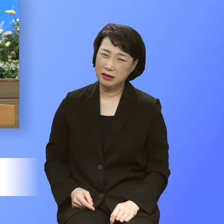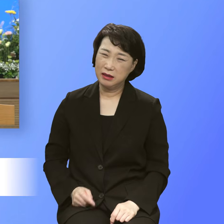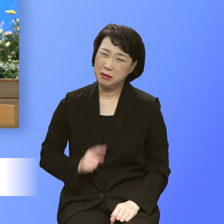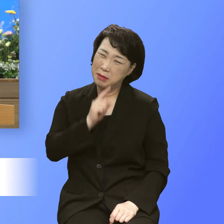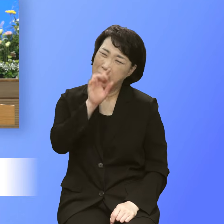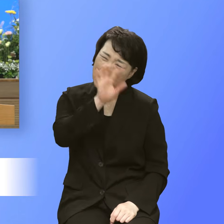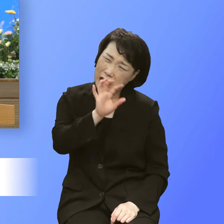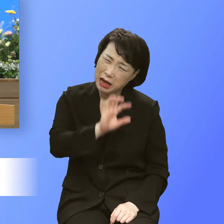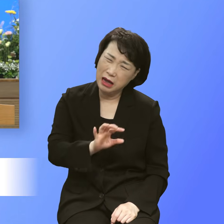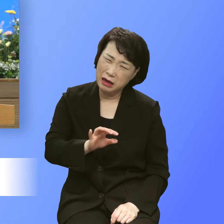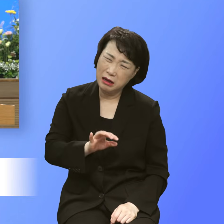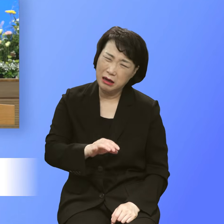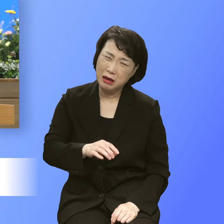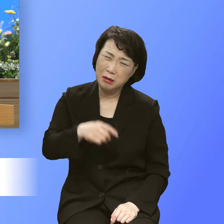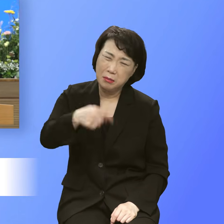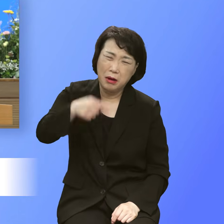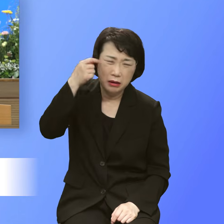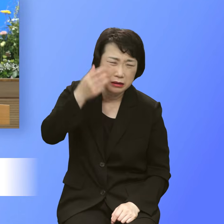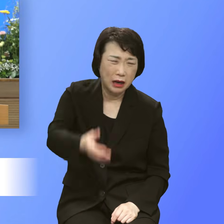중언부언하고 있냐?